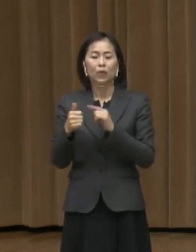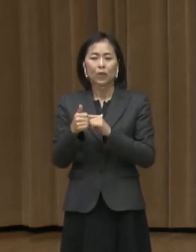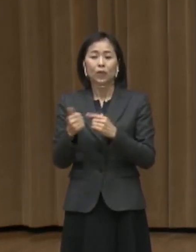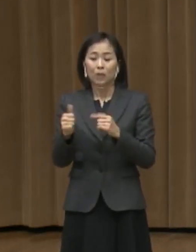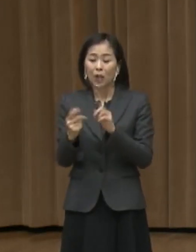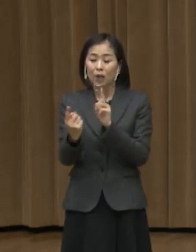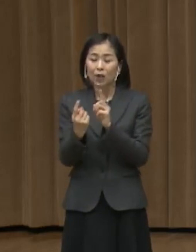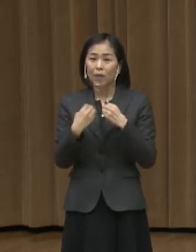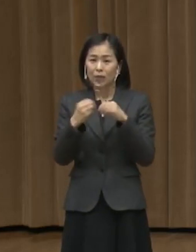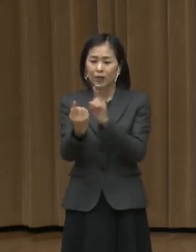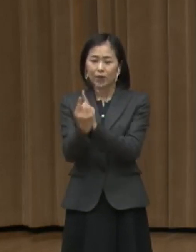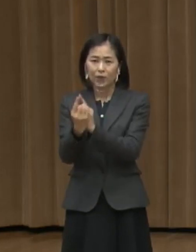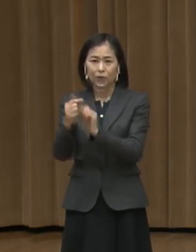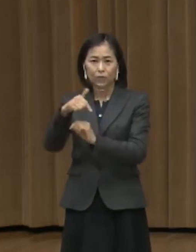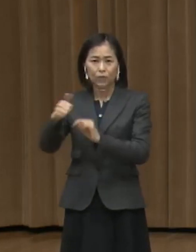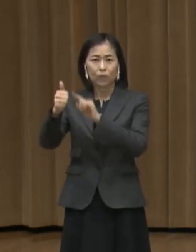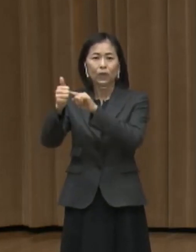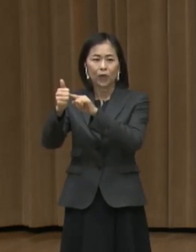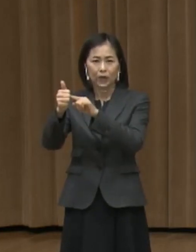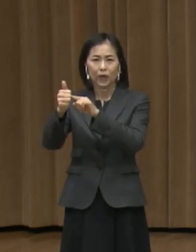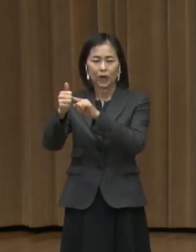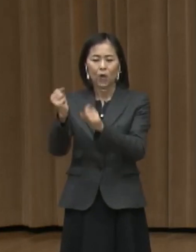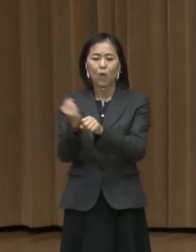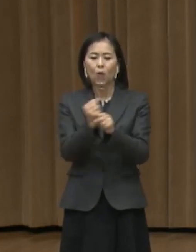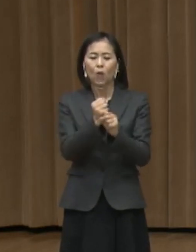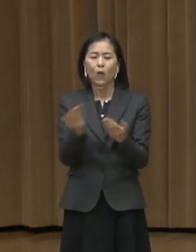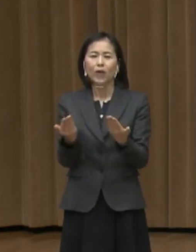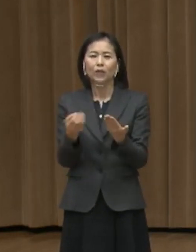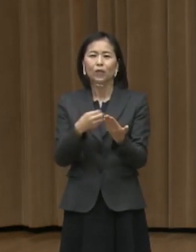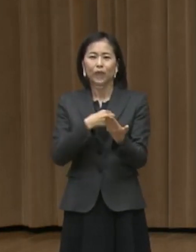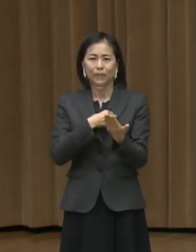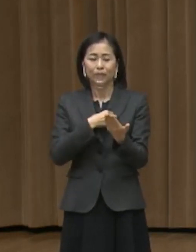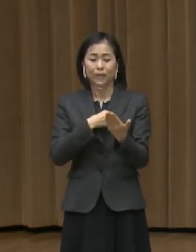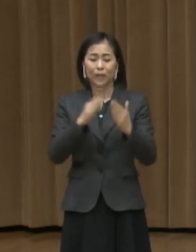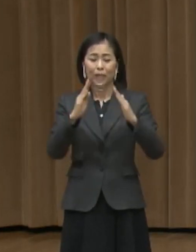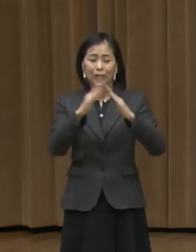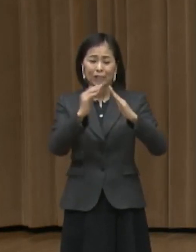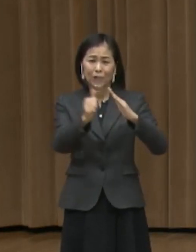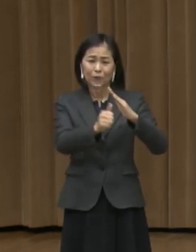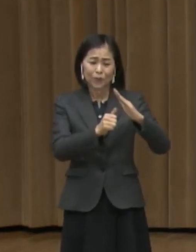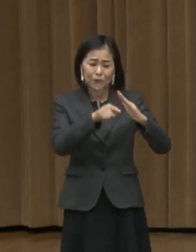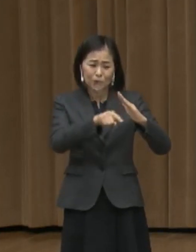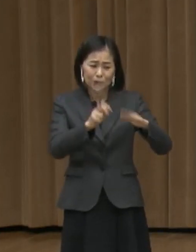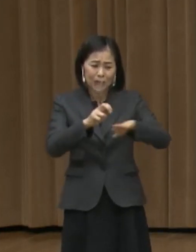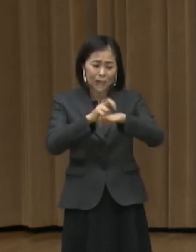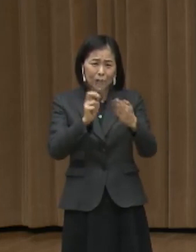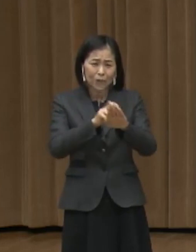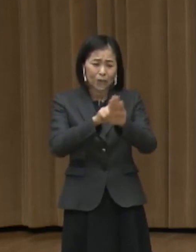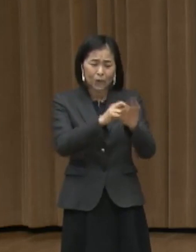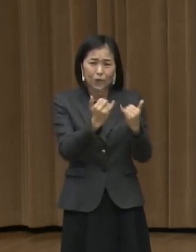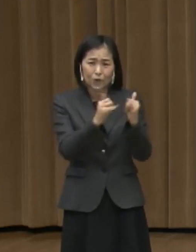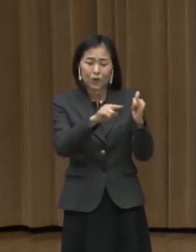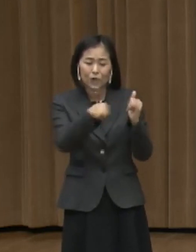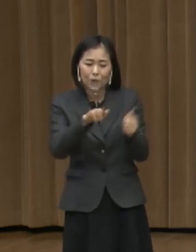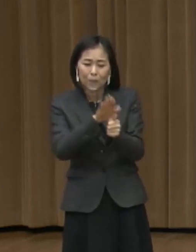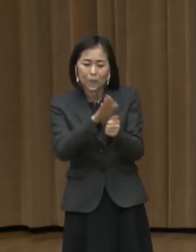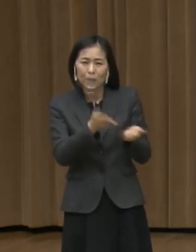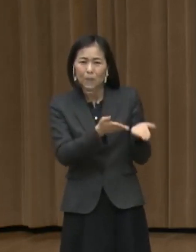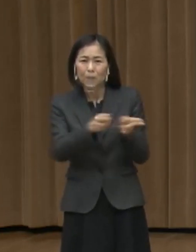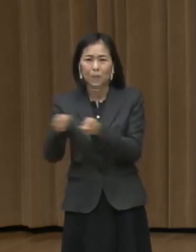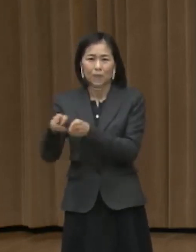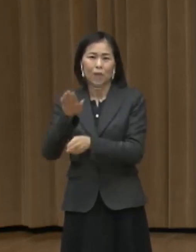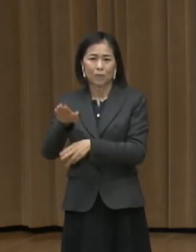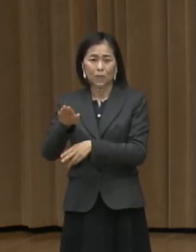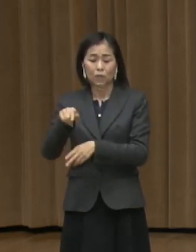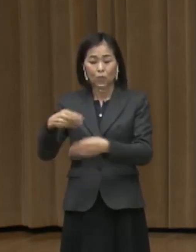症対策課において、応援職員として、自宅療養者への健康解説体制の整備などを行っており、その経